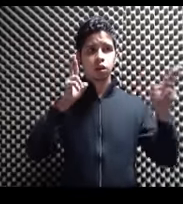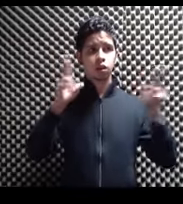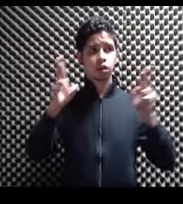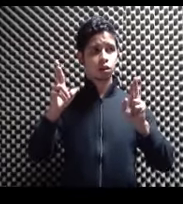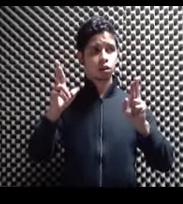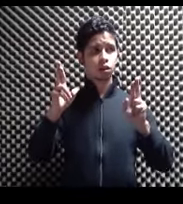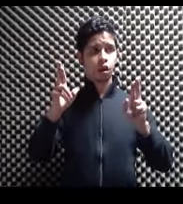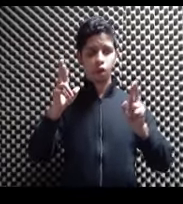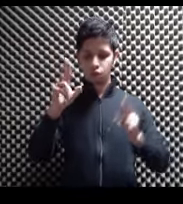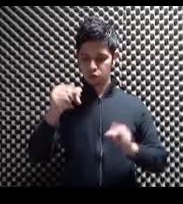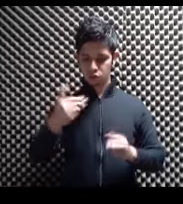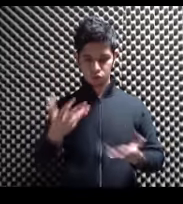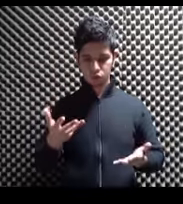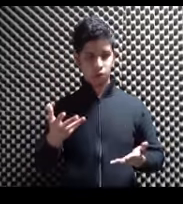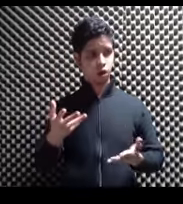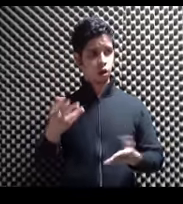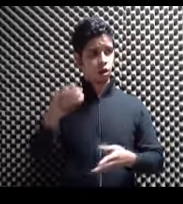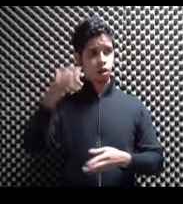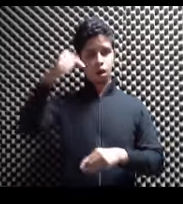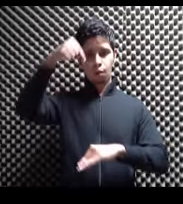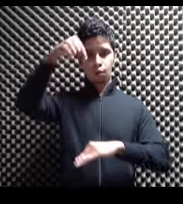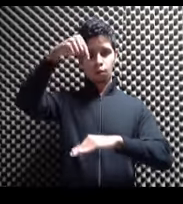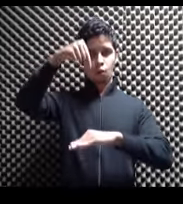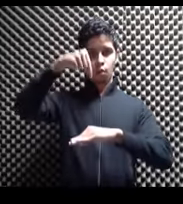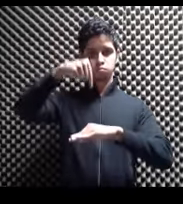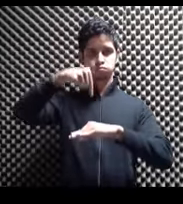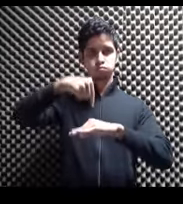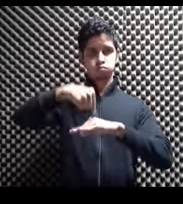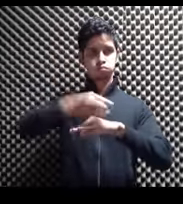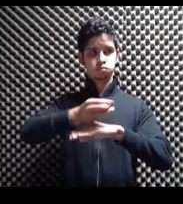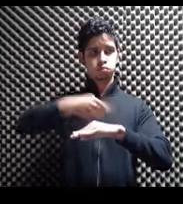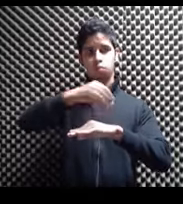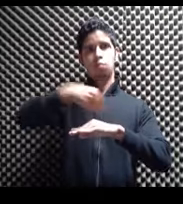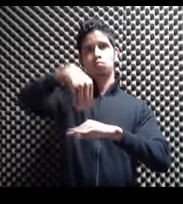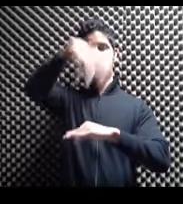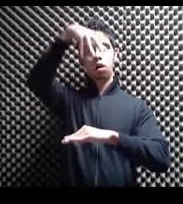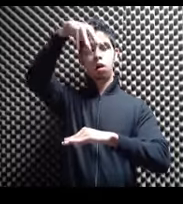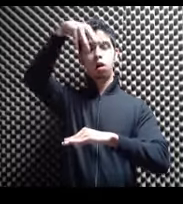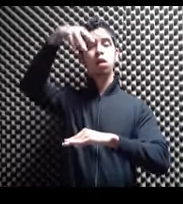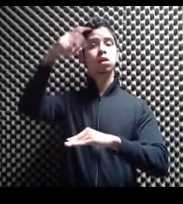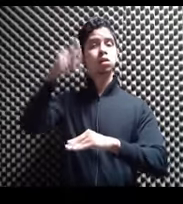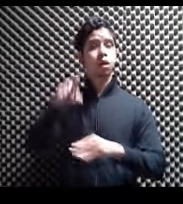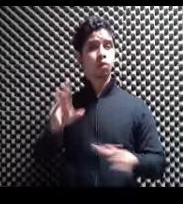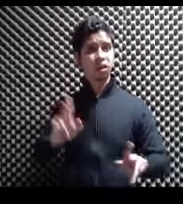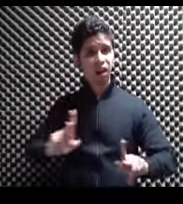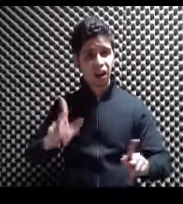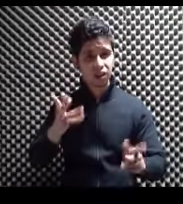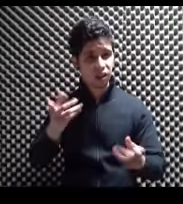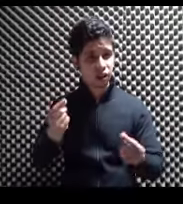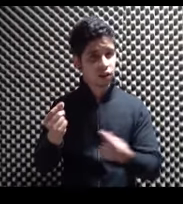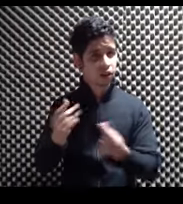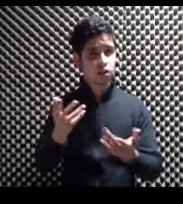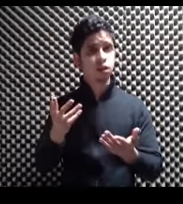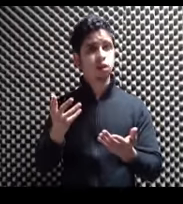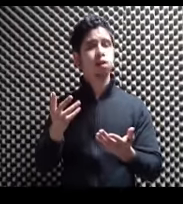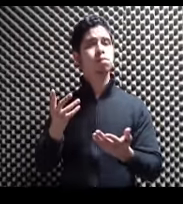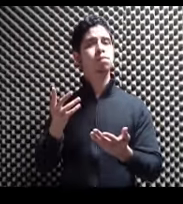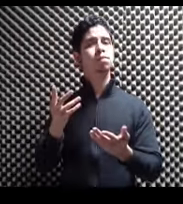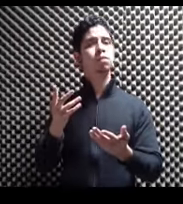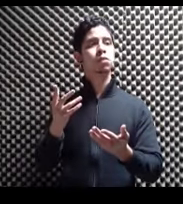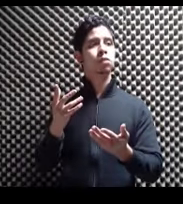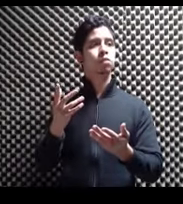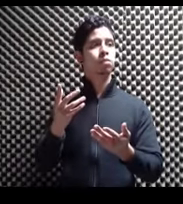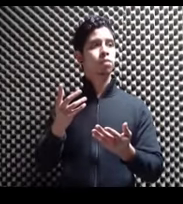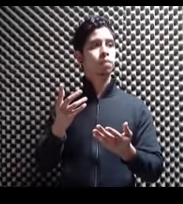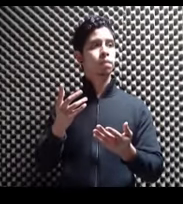bomba atómica en Puerto Rico. Gracias. Necesitamos gracias. Que la gente, ¿verdad? Cuando las cosas se ponen fuertes, los fuertes se ponen a caminar y